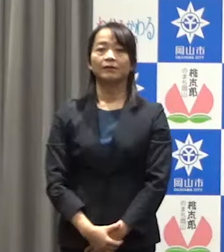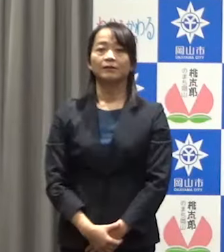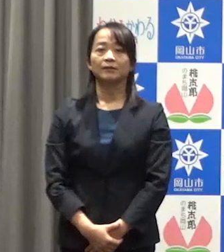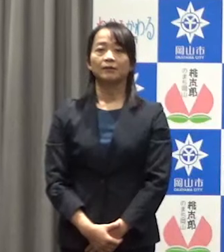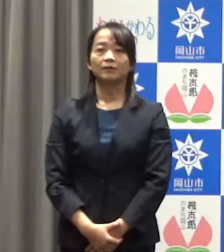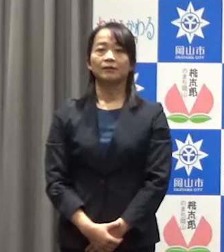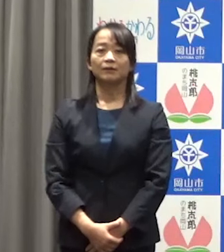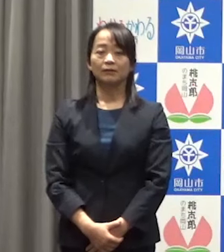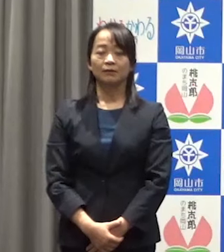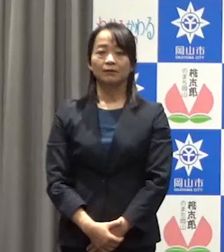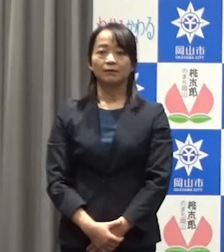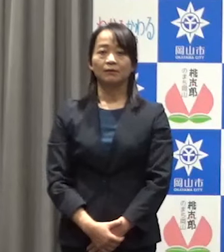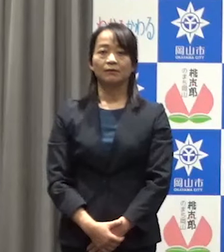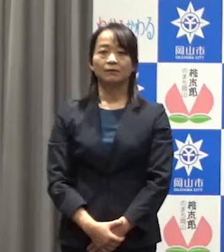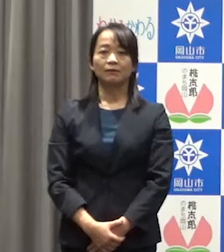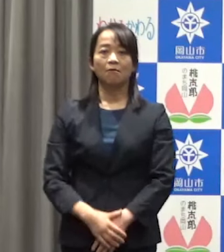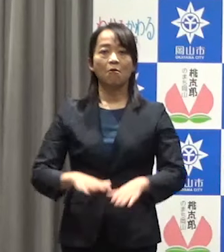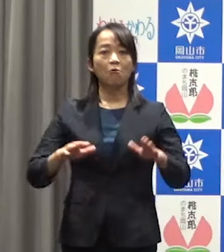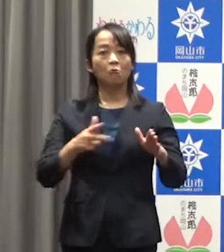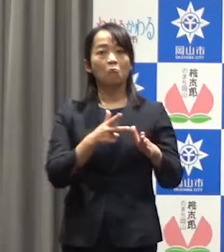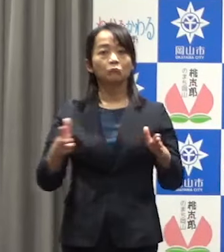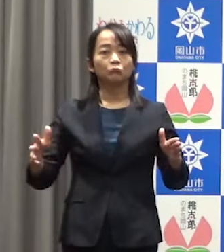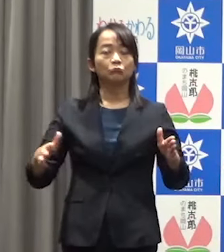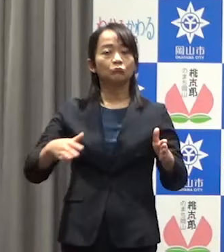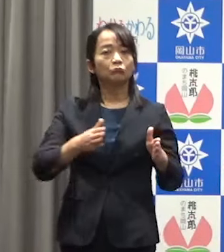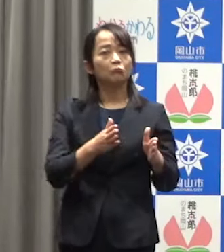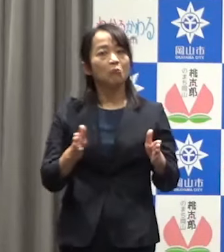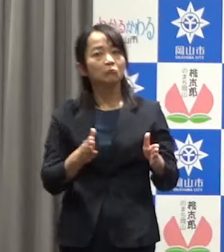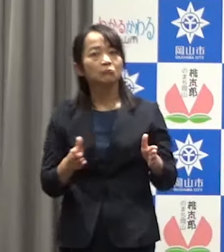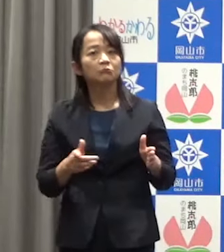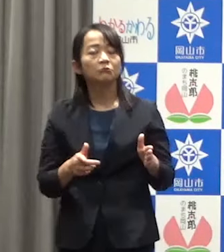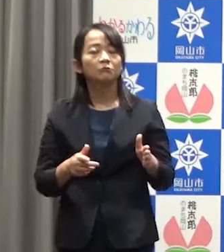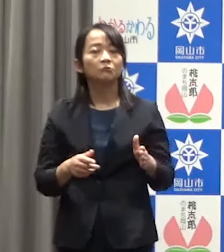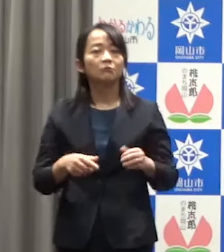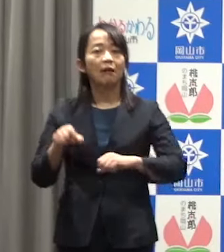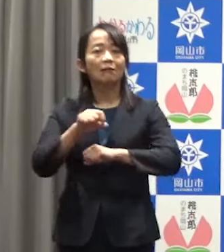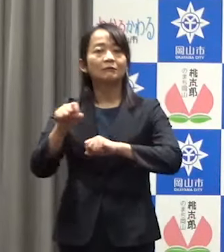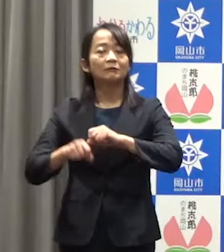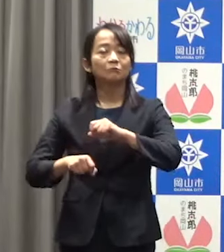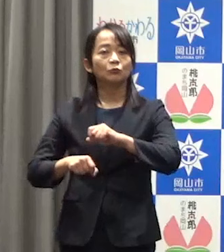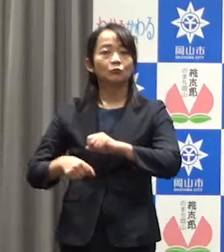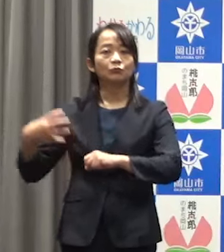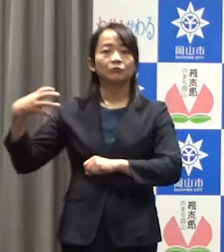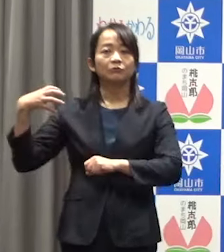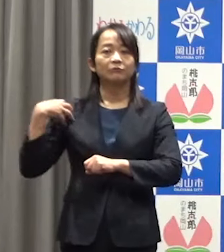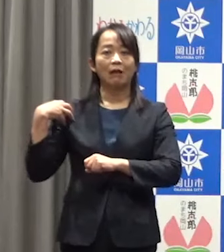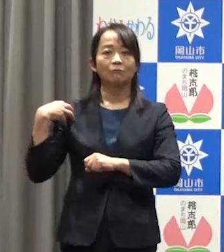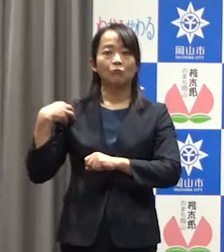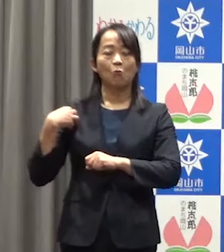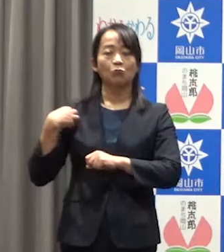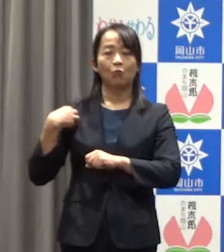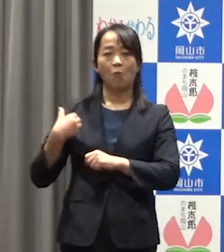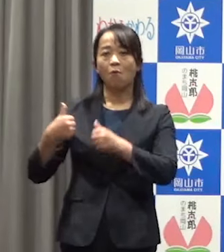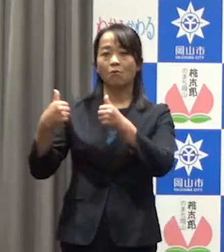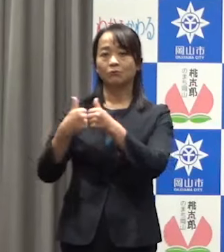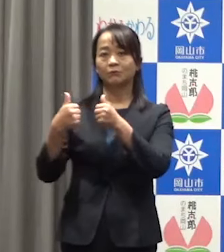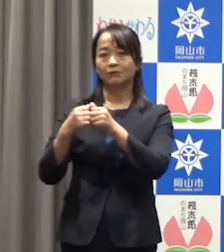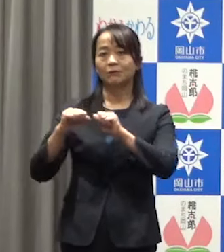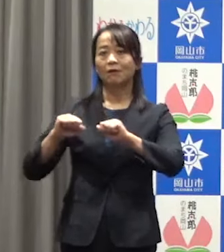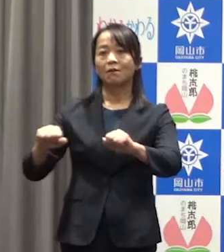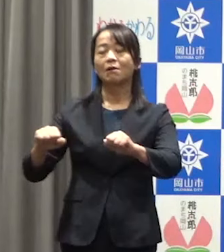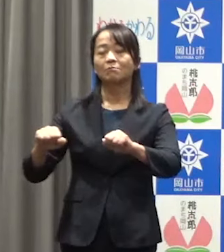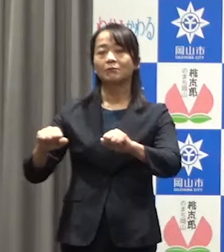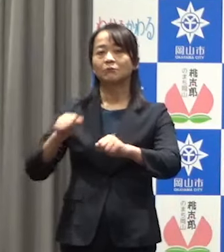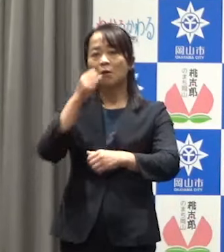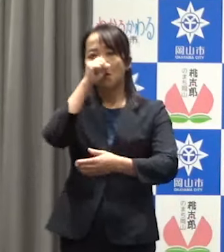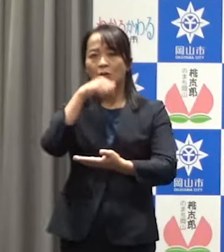まずは今週中に、事務方の打ち合わせをやります。もう予算の都合上、今月中